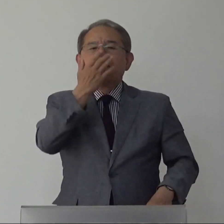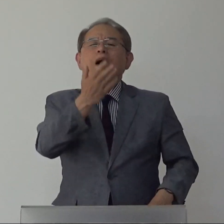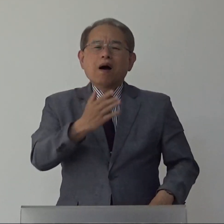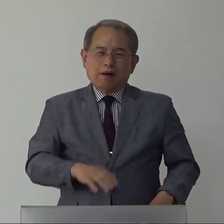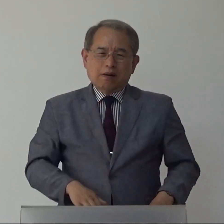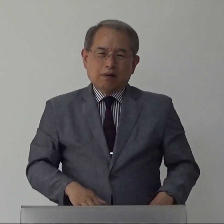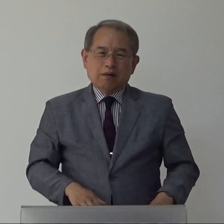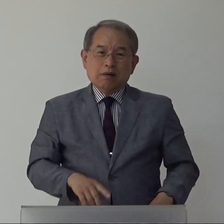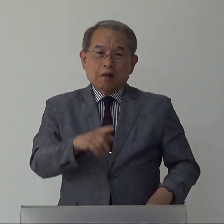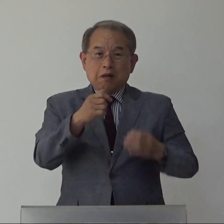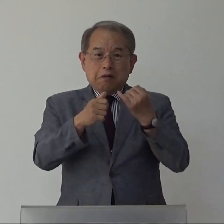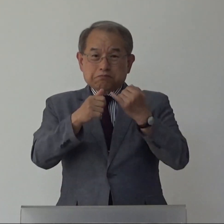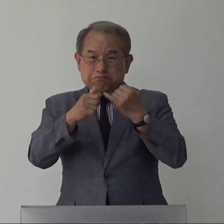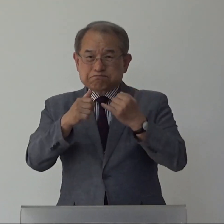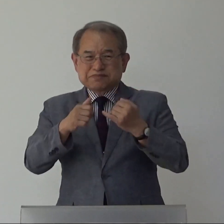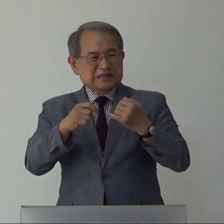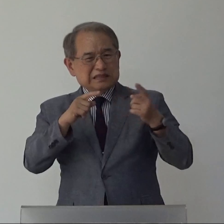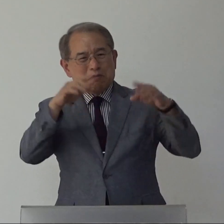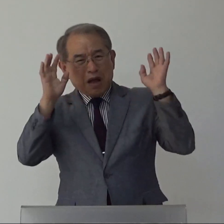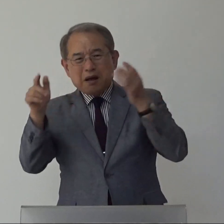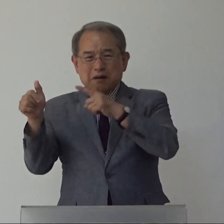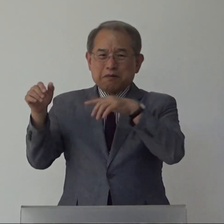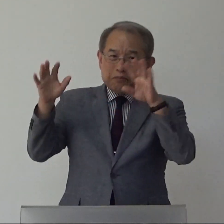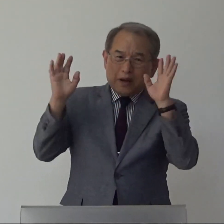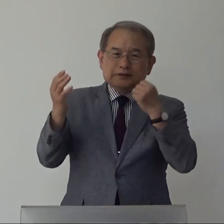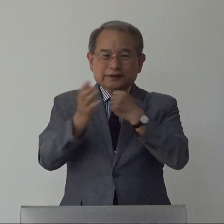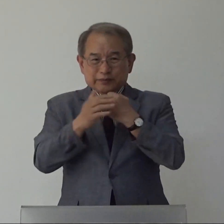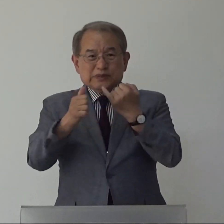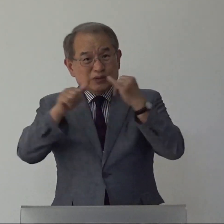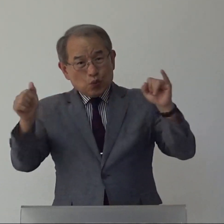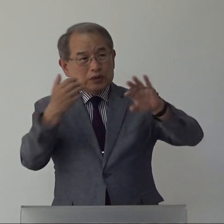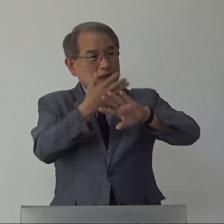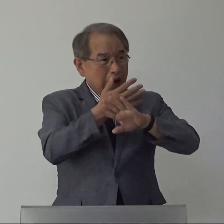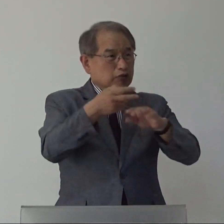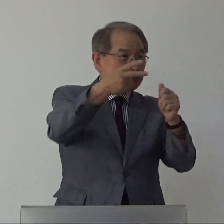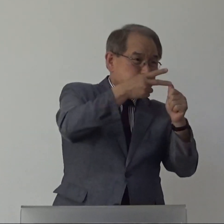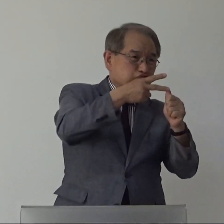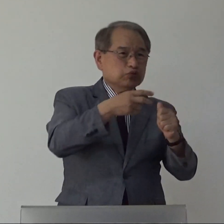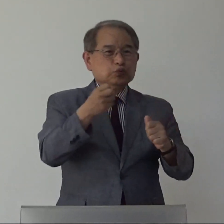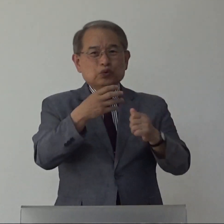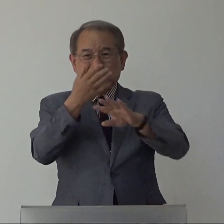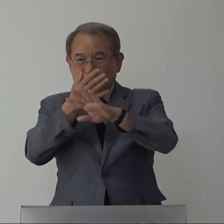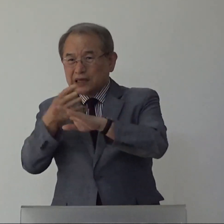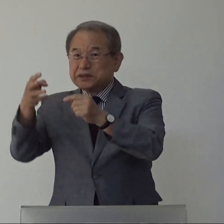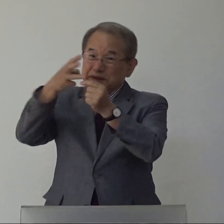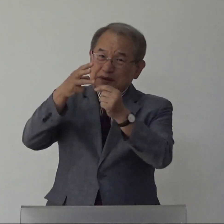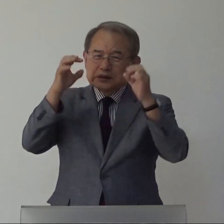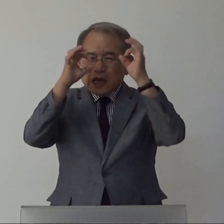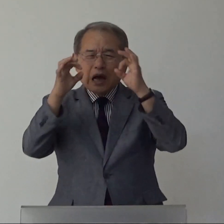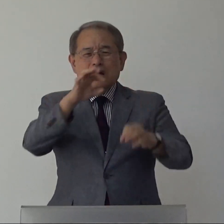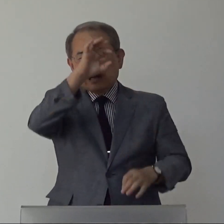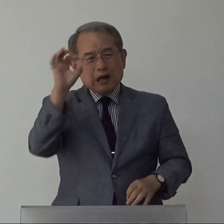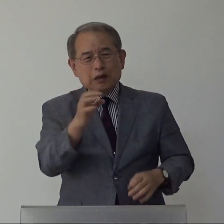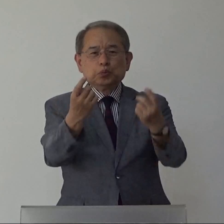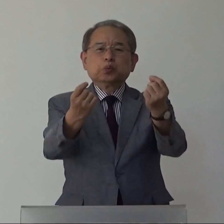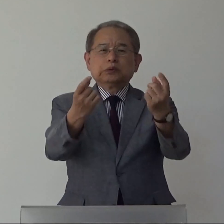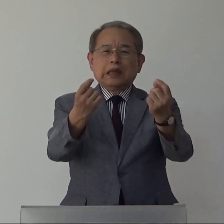결국 전보다 더 좋은 가정으로 회복되는 것입니다. 난 이 사람과 이혼하고 다른